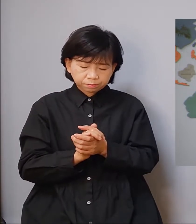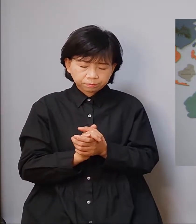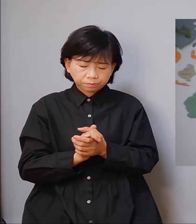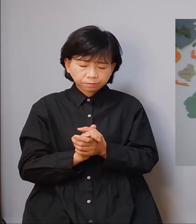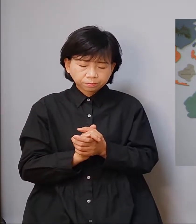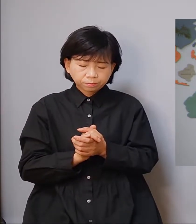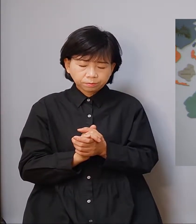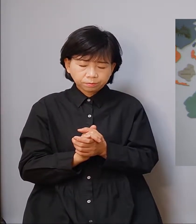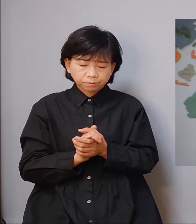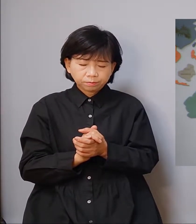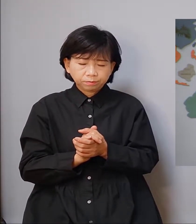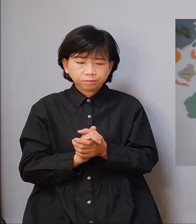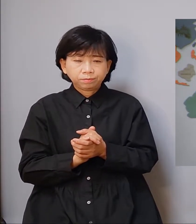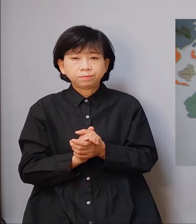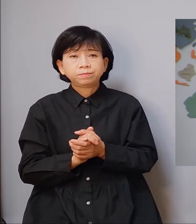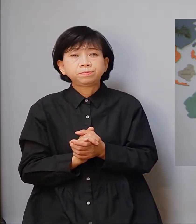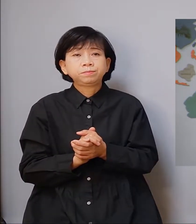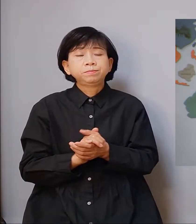아멘.